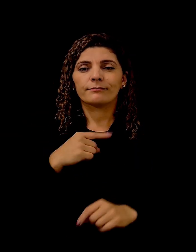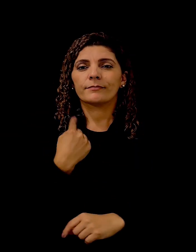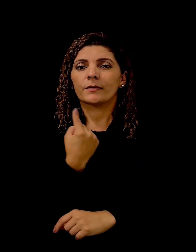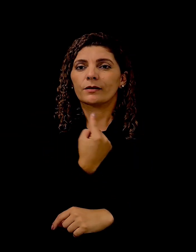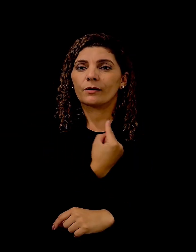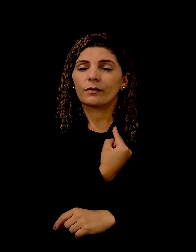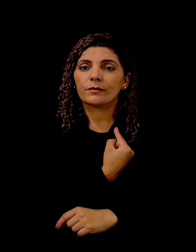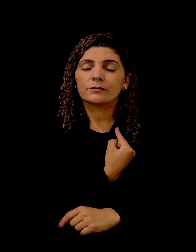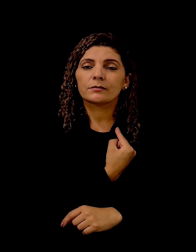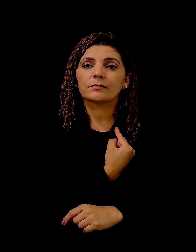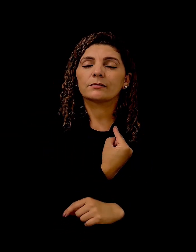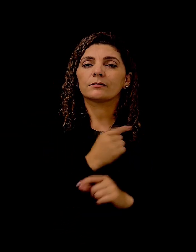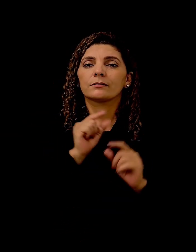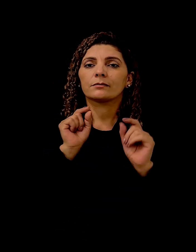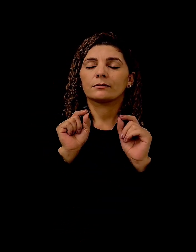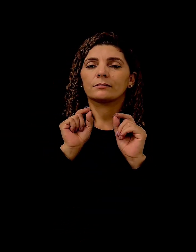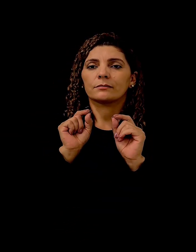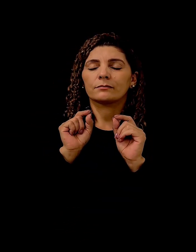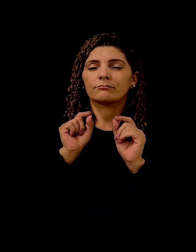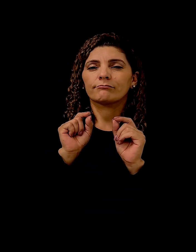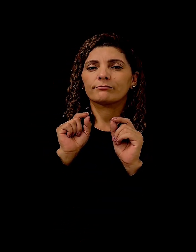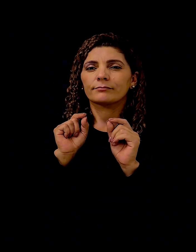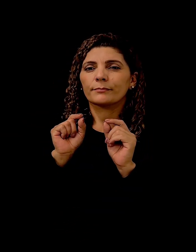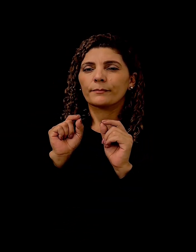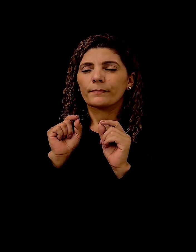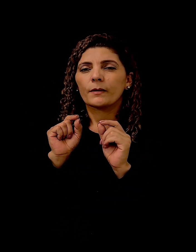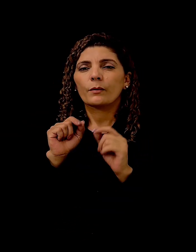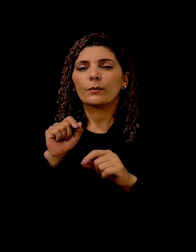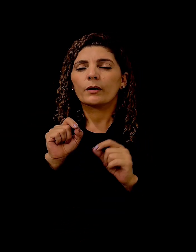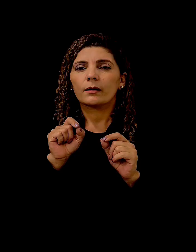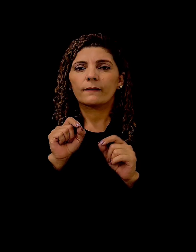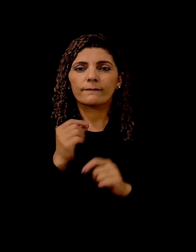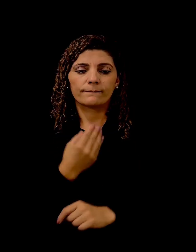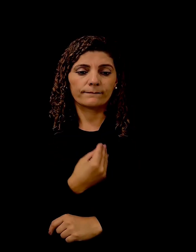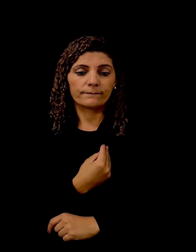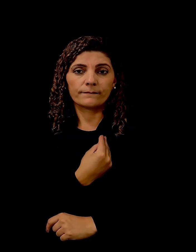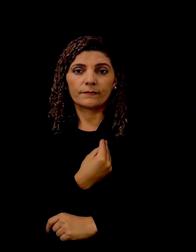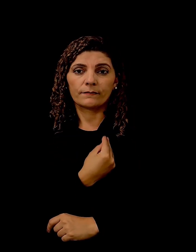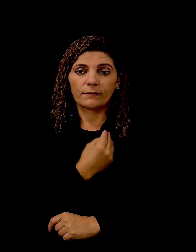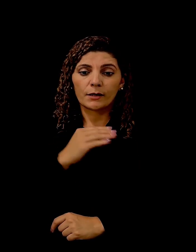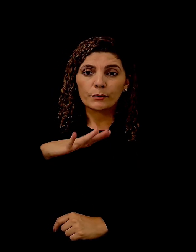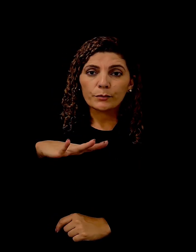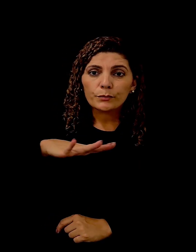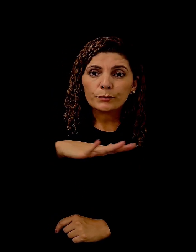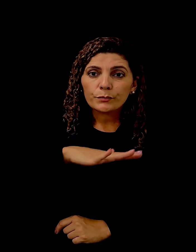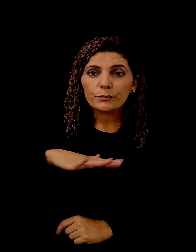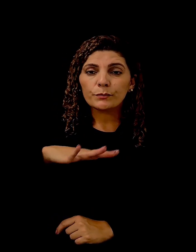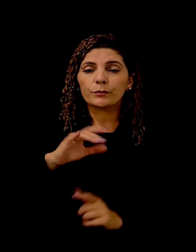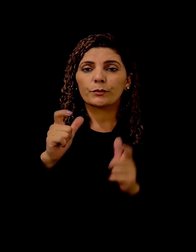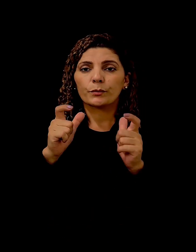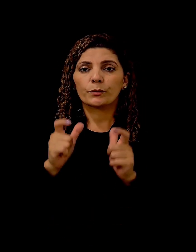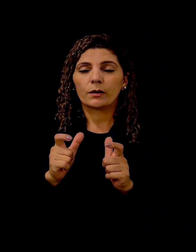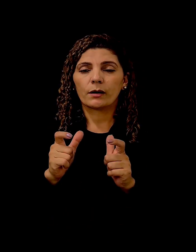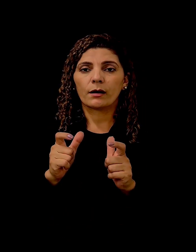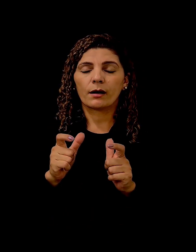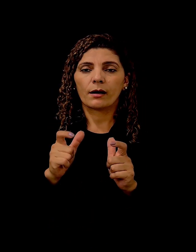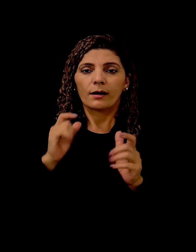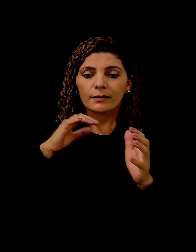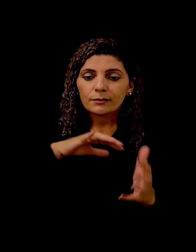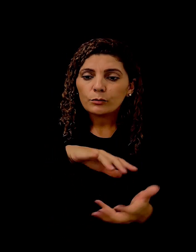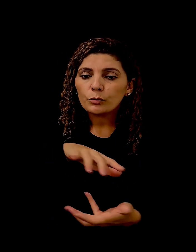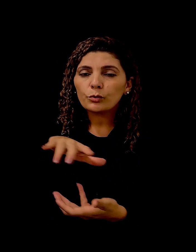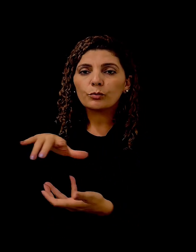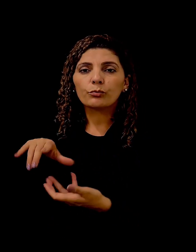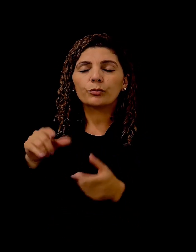inseridos dentro de um espaço aqui neste mundo em